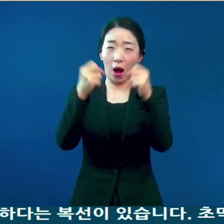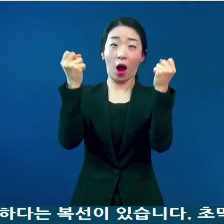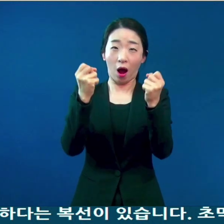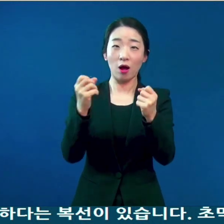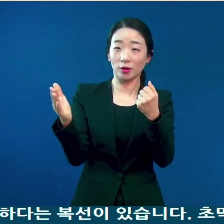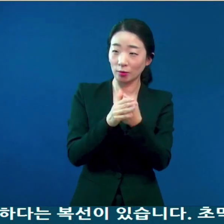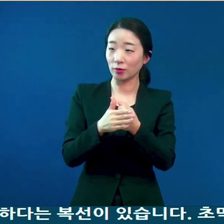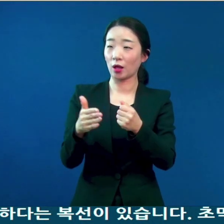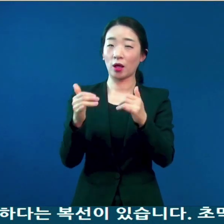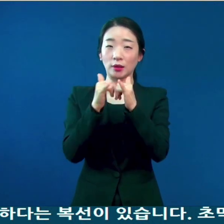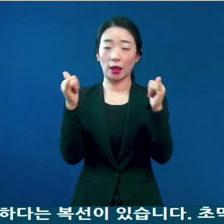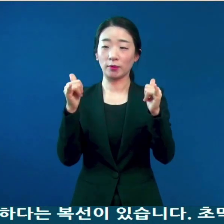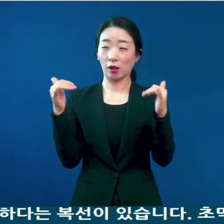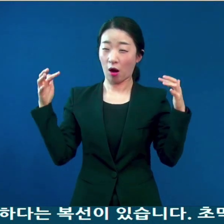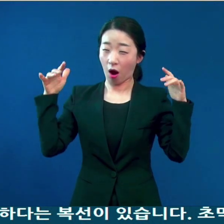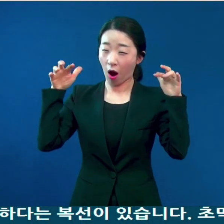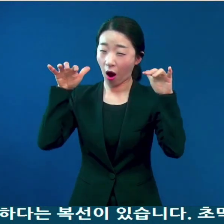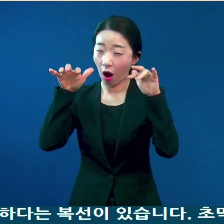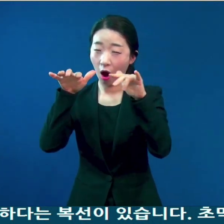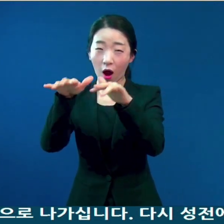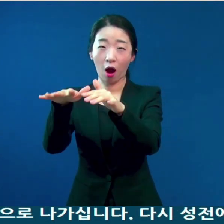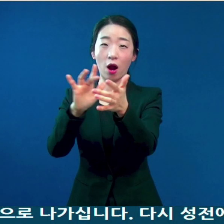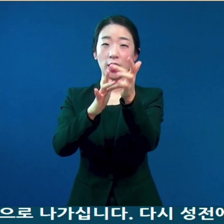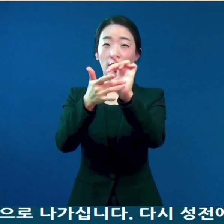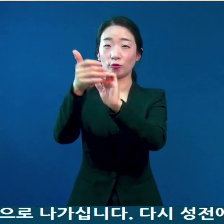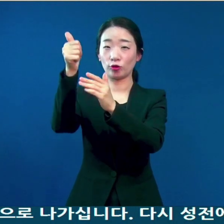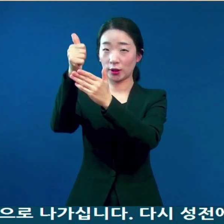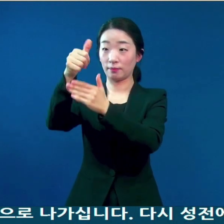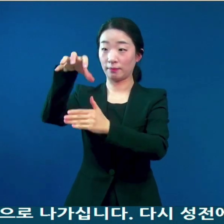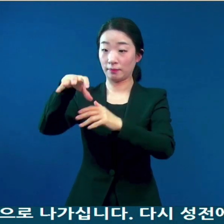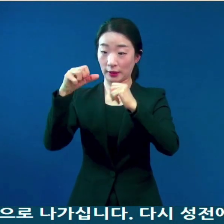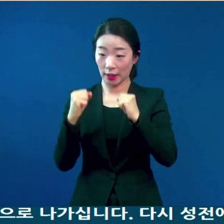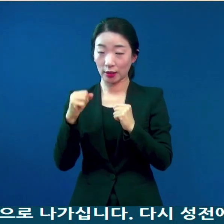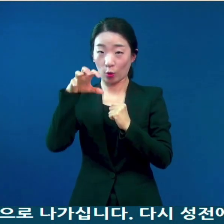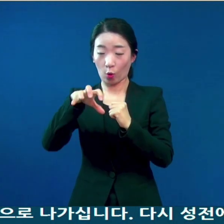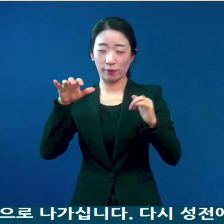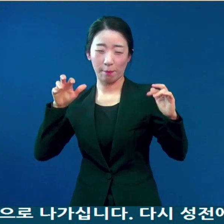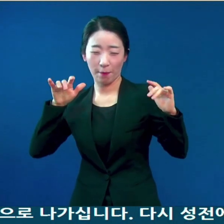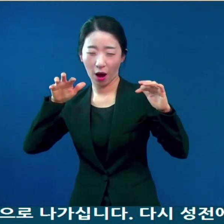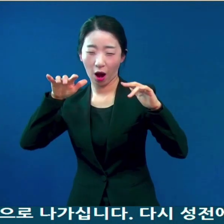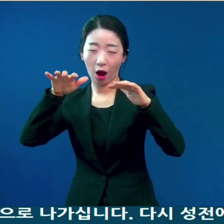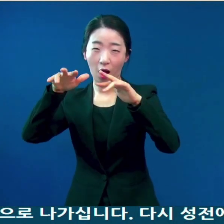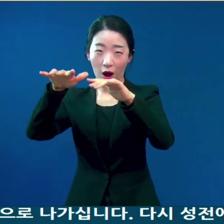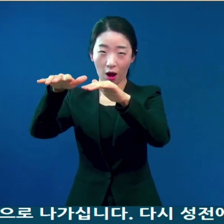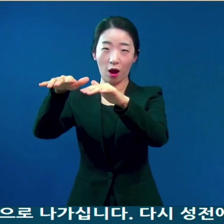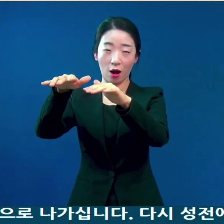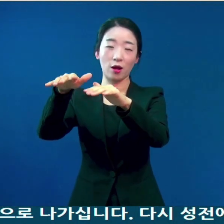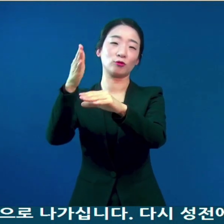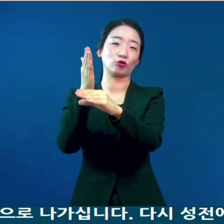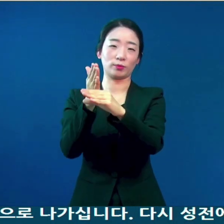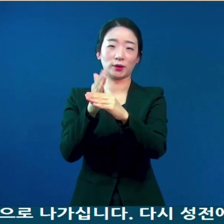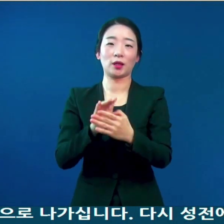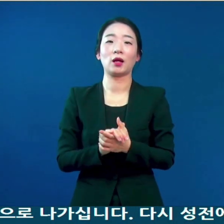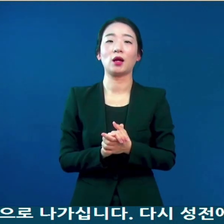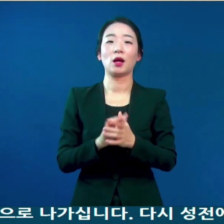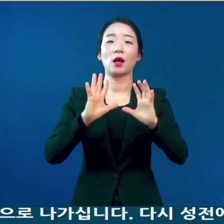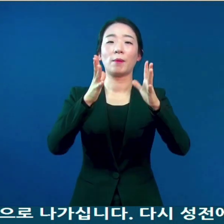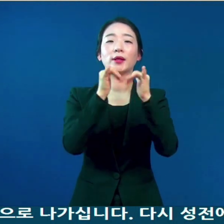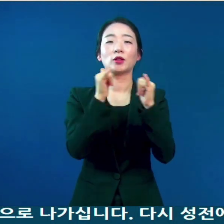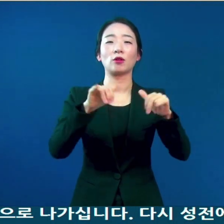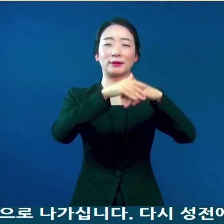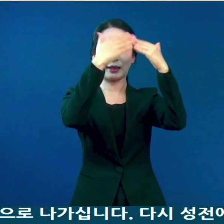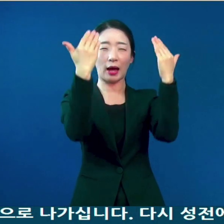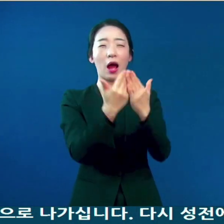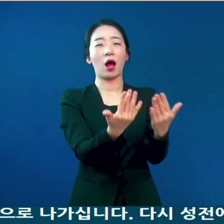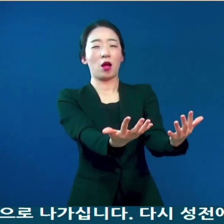가르침을 한번 들어보려고 적지 않은 사람들이 모입니다. 2절 뒷부분에 보면 백성들이 다